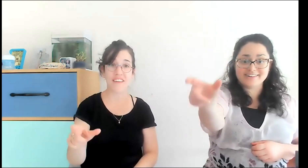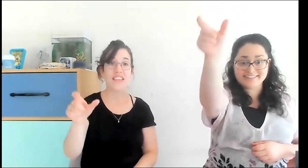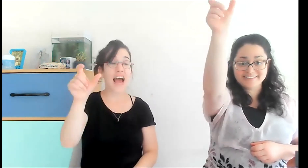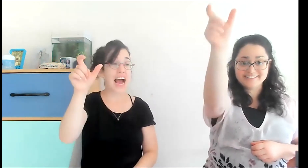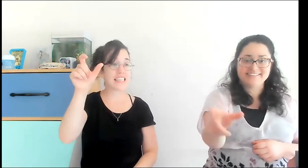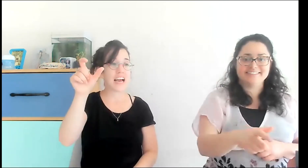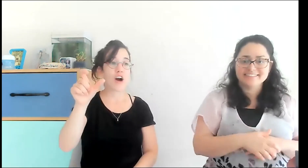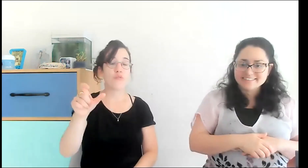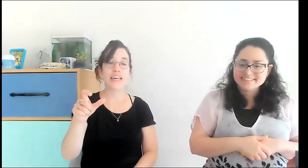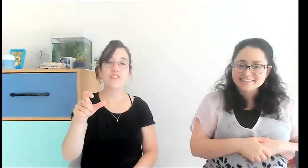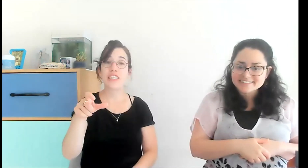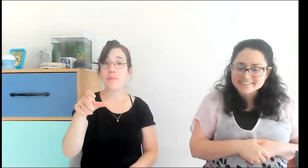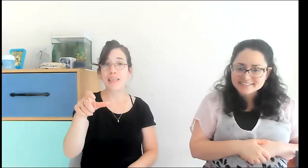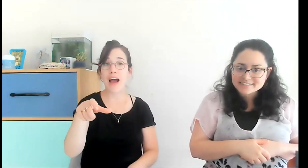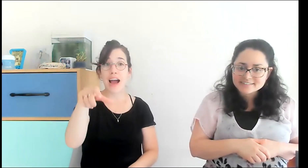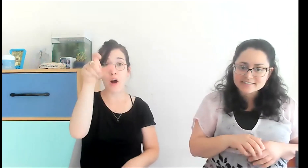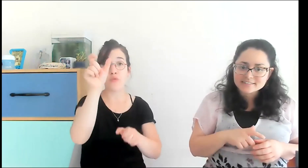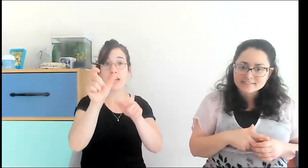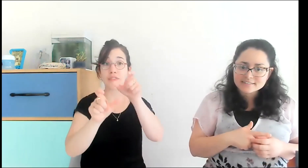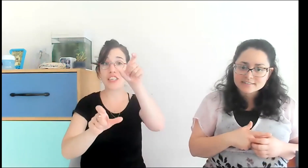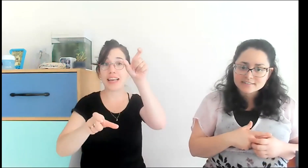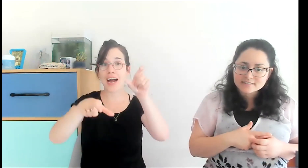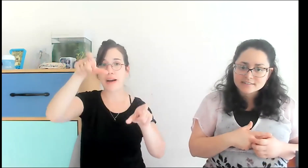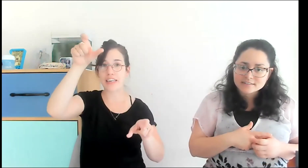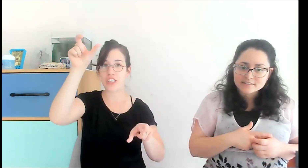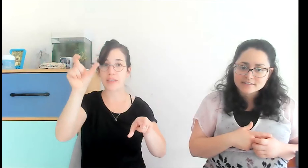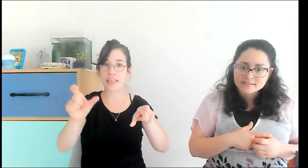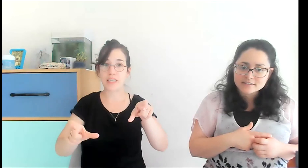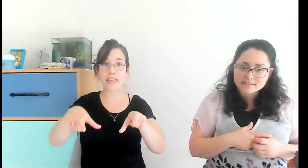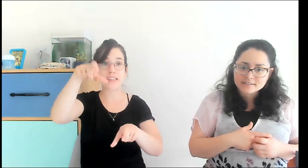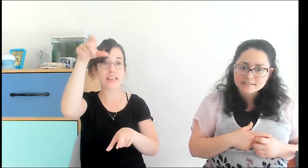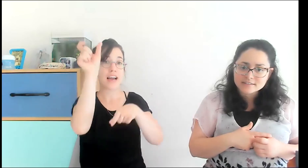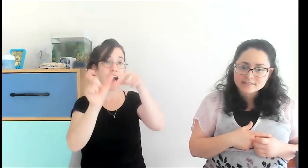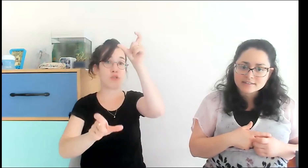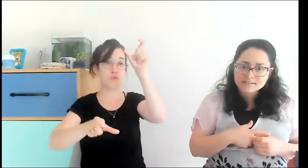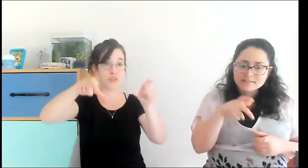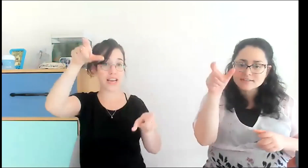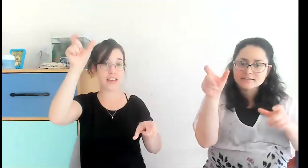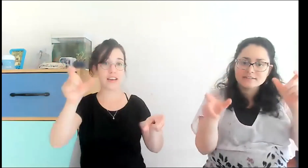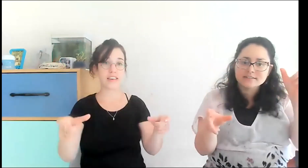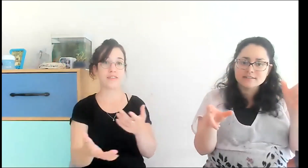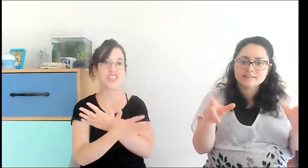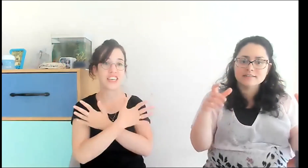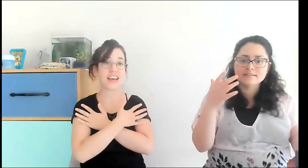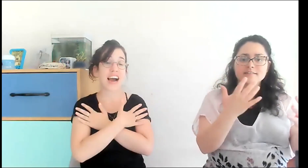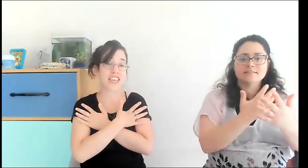נכון. אז אהובי נפשי זה בעצם... אהובי נפשי זה כמה אנשים, אז אני מסמנת אהובי נפשי. עכשיו